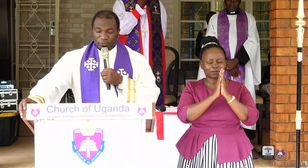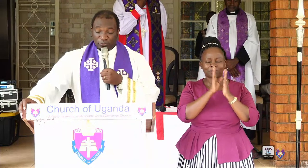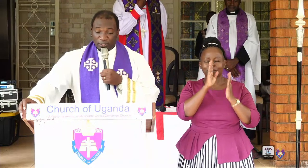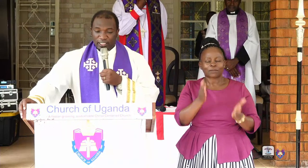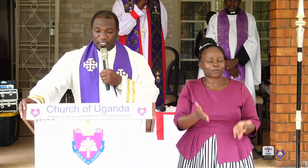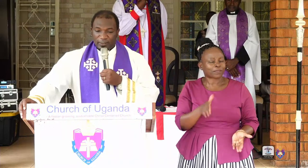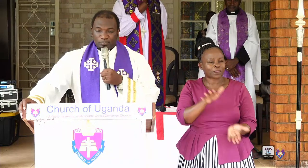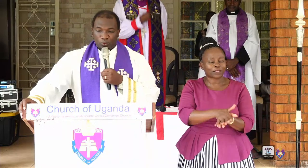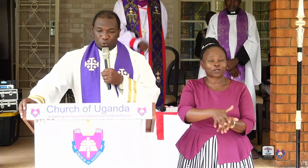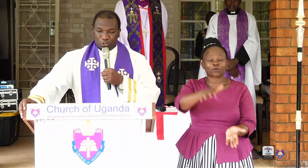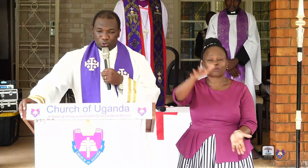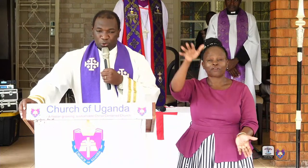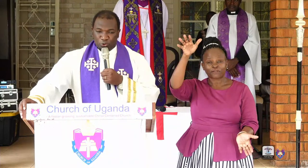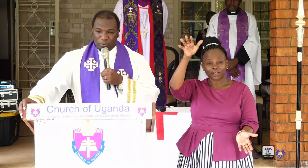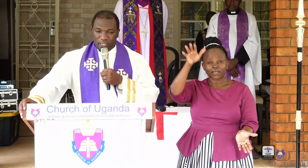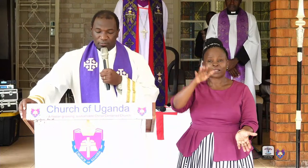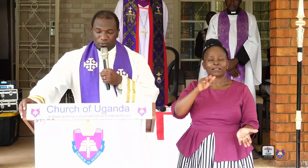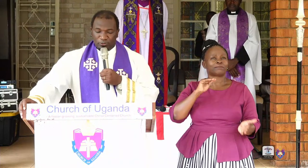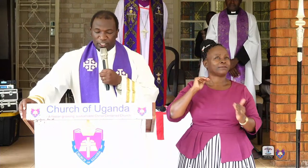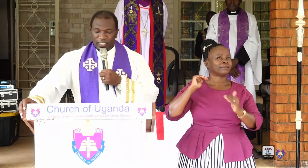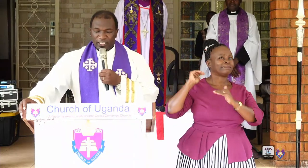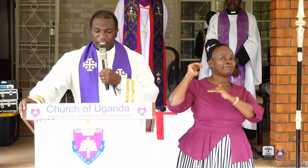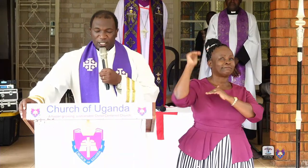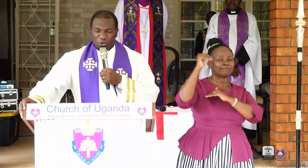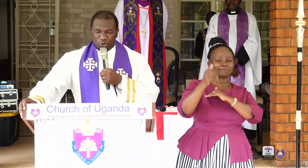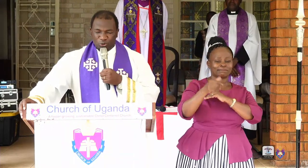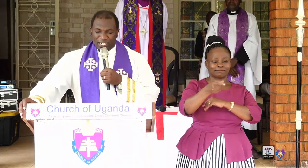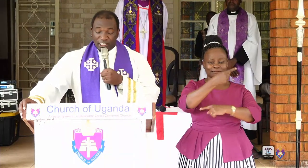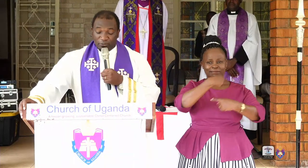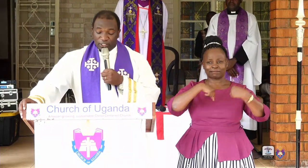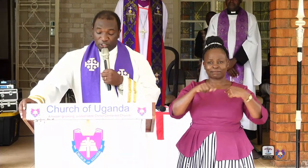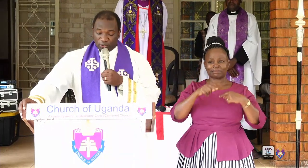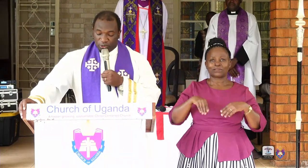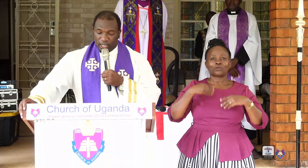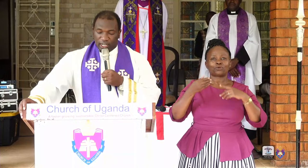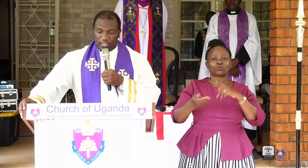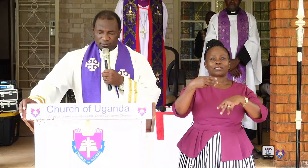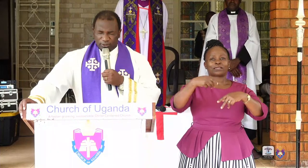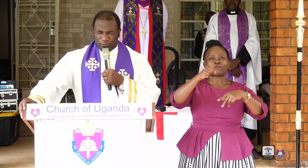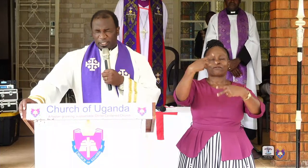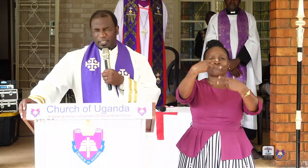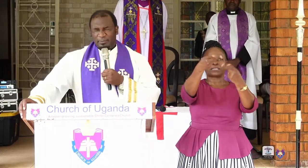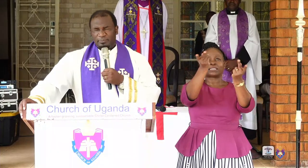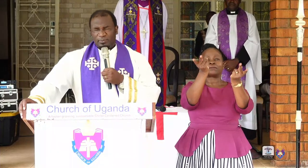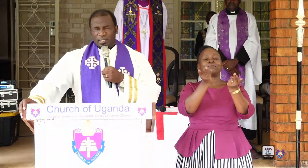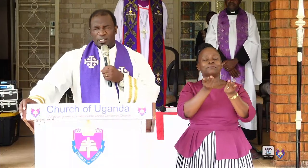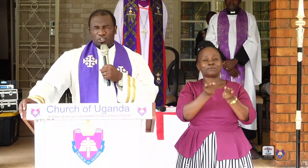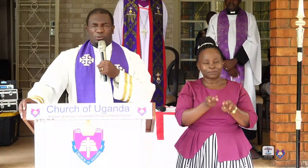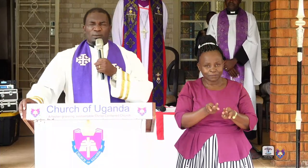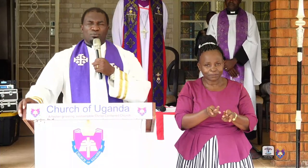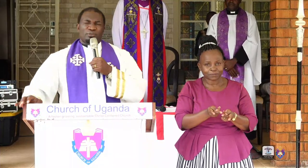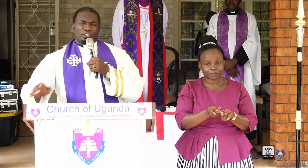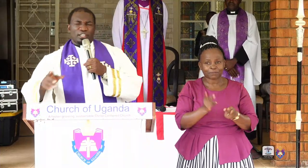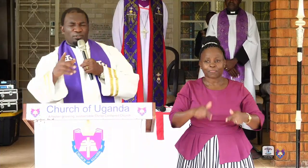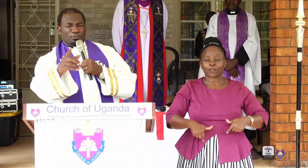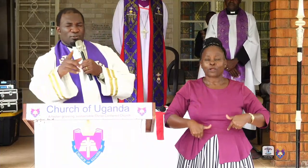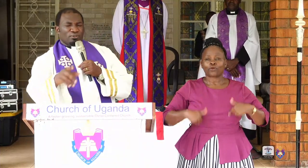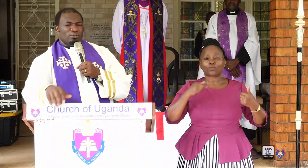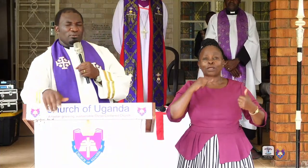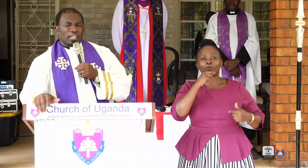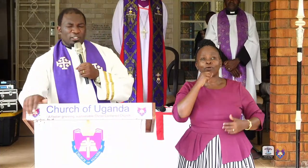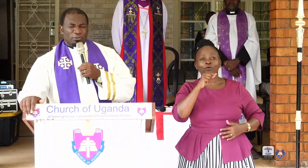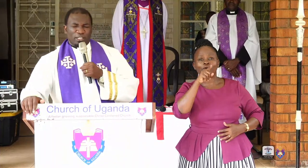mu ffe, osukkulume mu ffe, otwale ekifo ekisooka mu ffe n'obulamu bw'omusajja